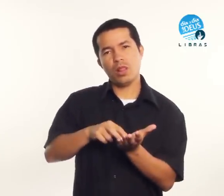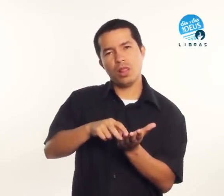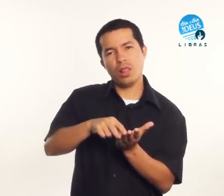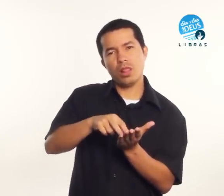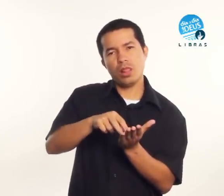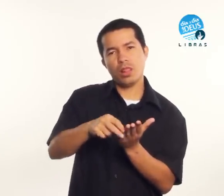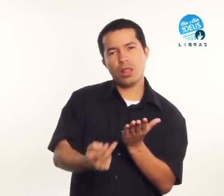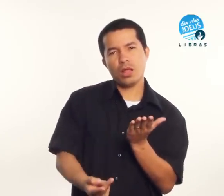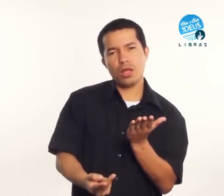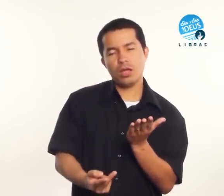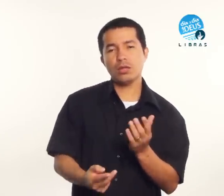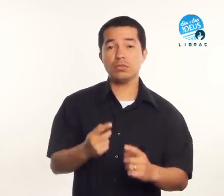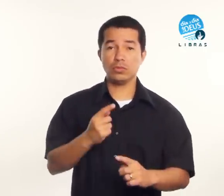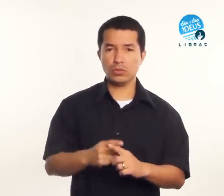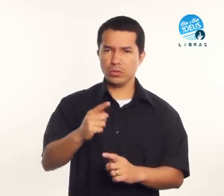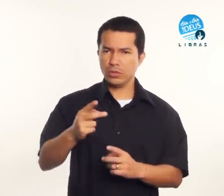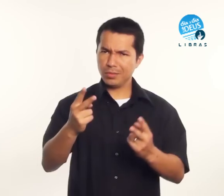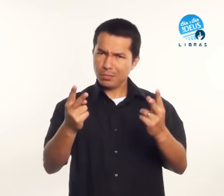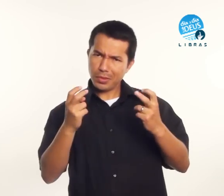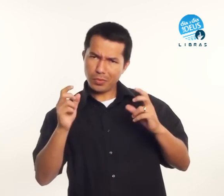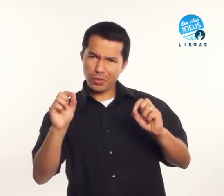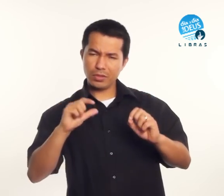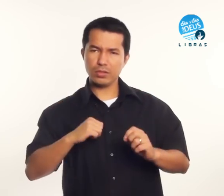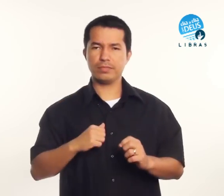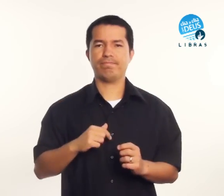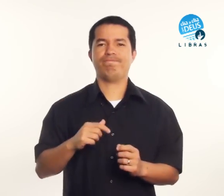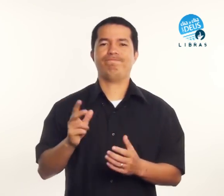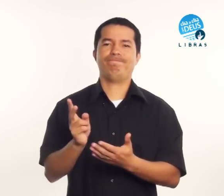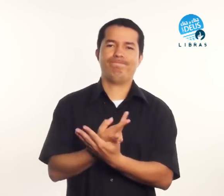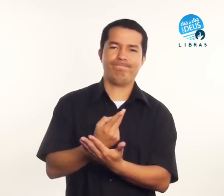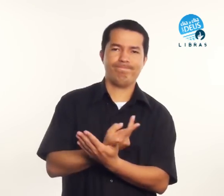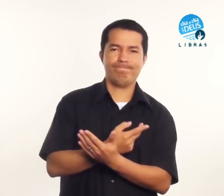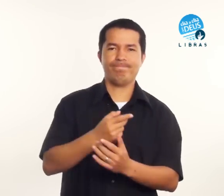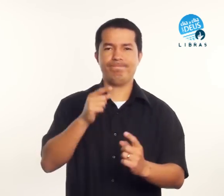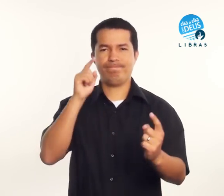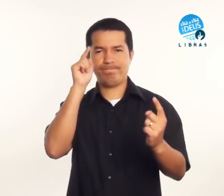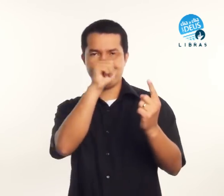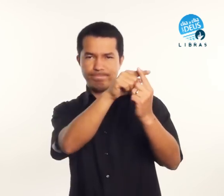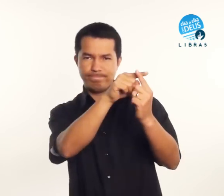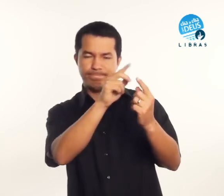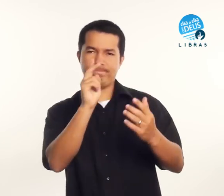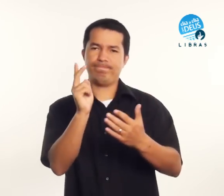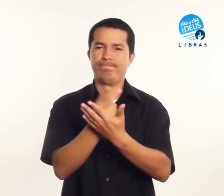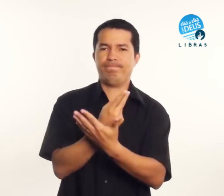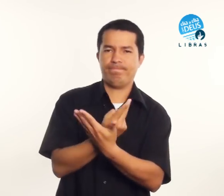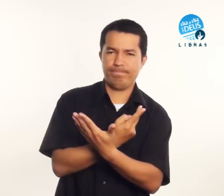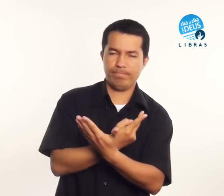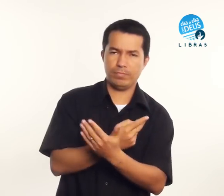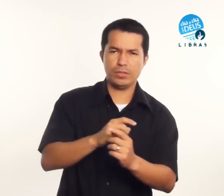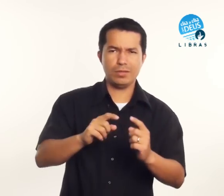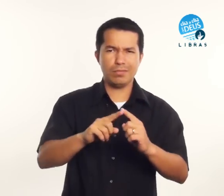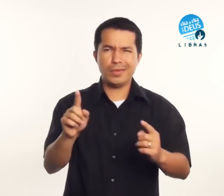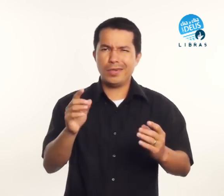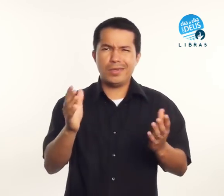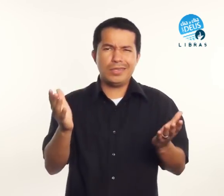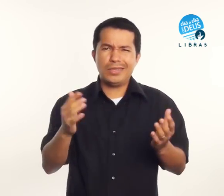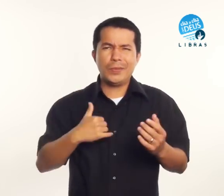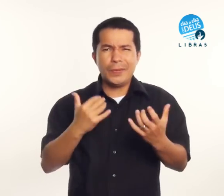me percebi que estava caminhando naquela direção. Então, como é que funciona esse esquema? Então vamos falar um